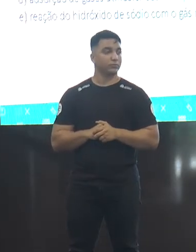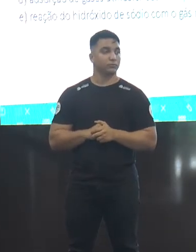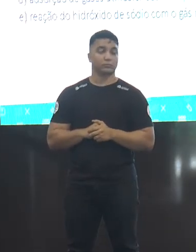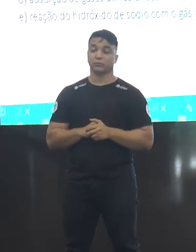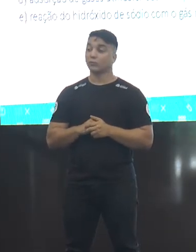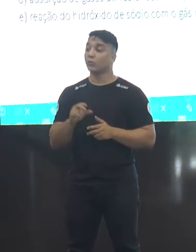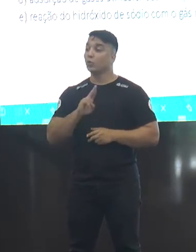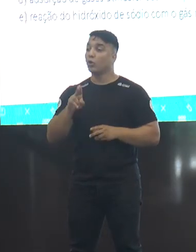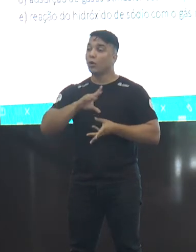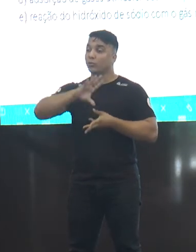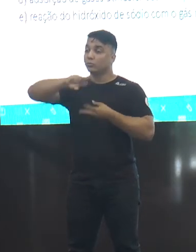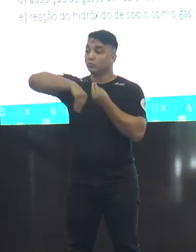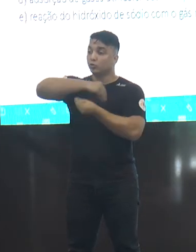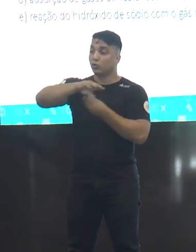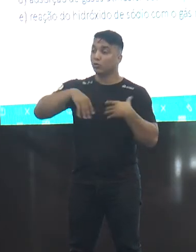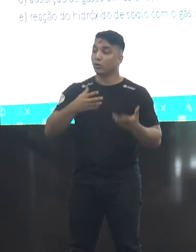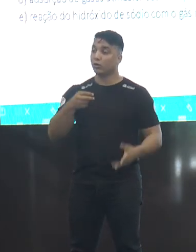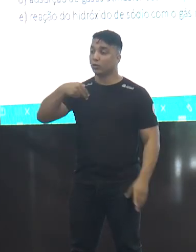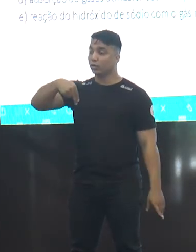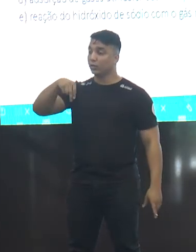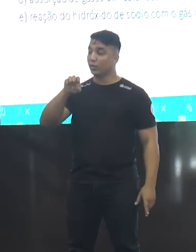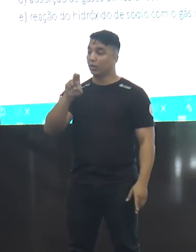Como é o nome dessa reação?